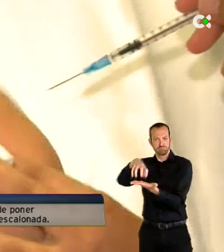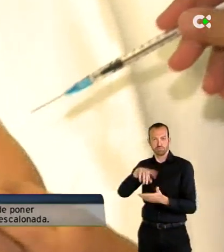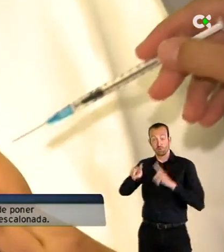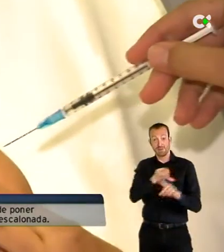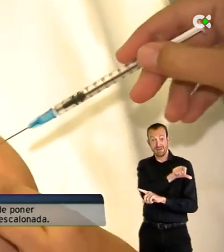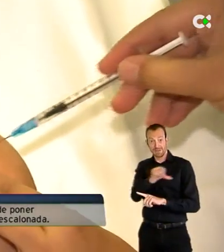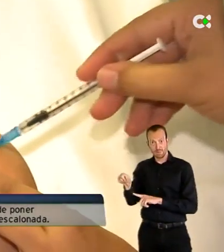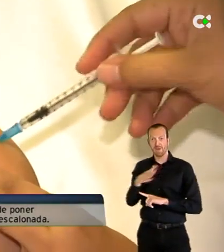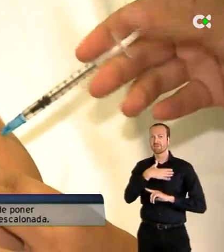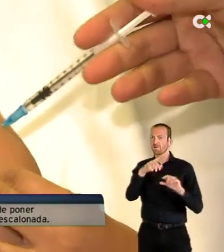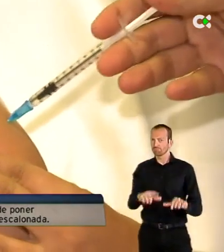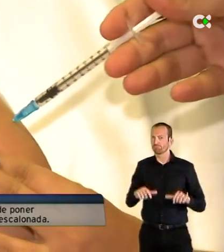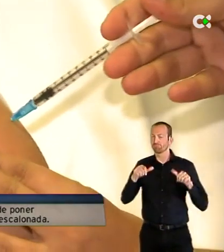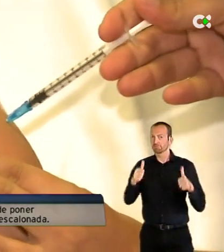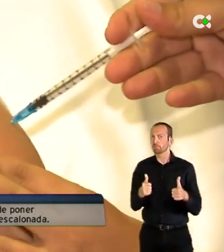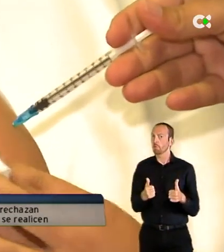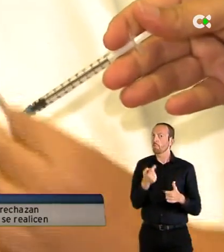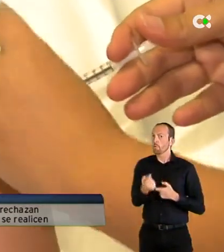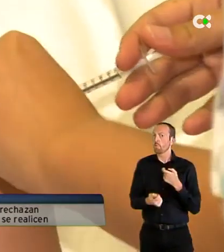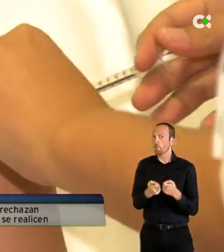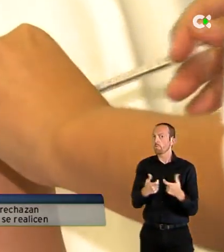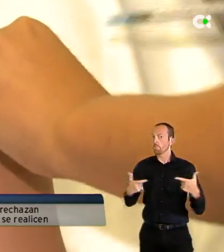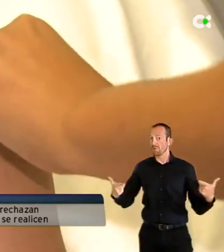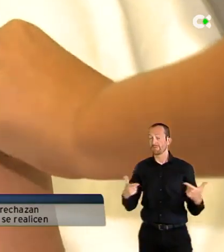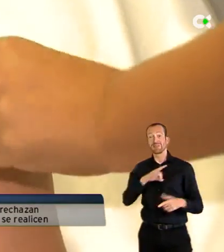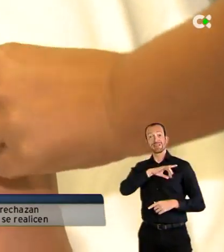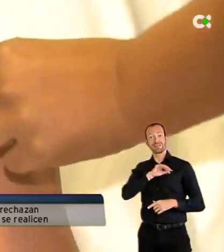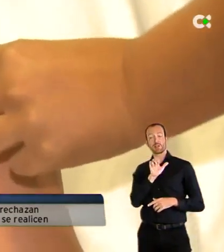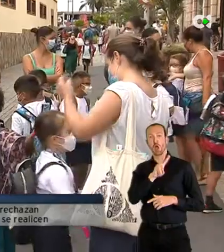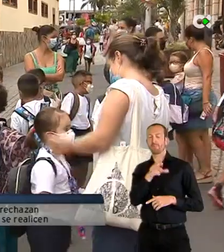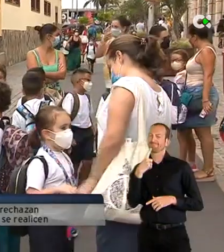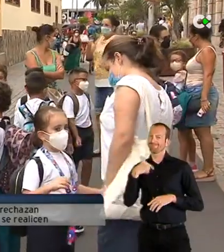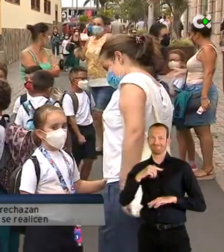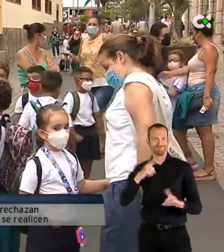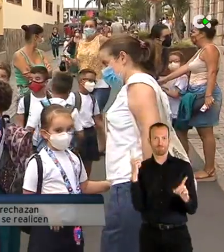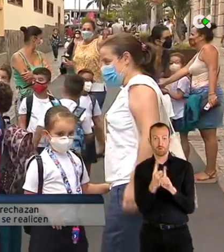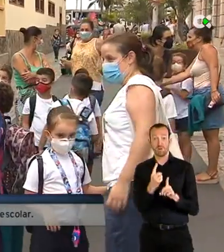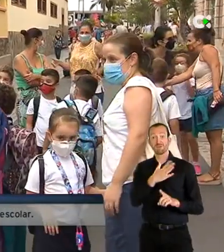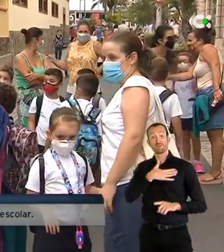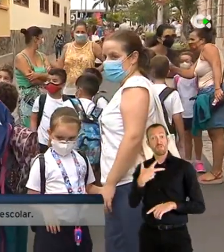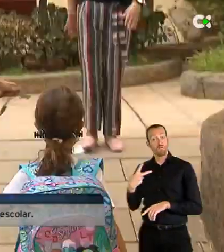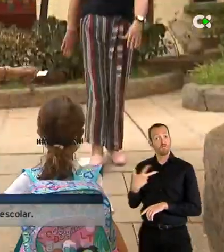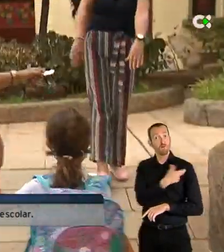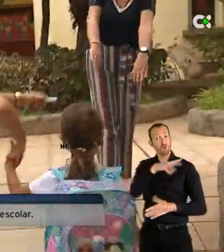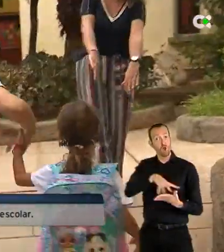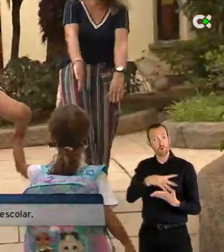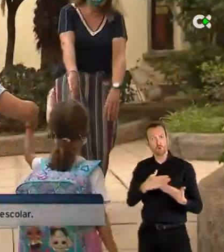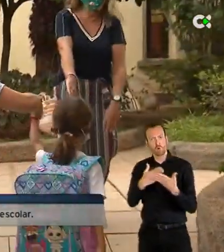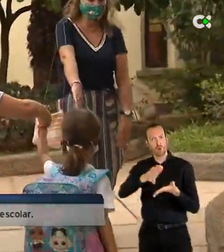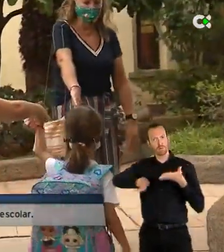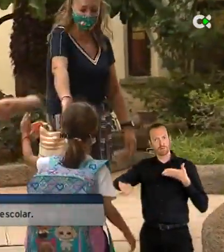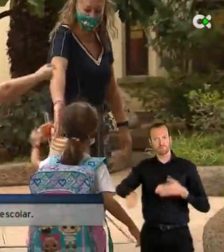intención de ponerla en marcha de forma escalonada. El sindicato AMPE rechaza la medida y pide que se realicen fuera de horario escolar.